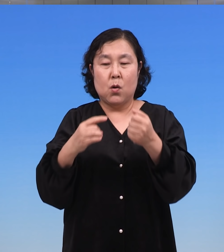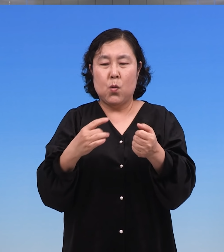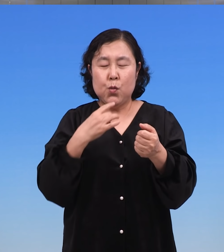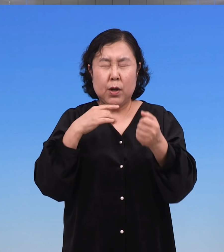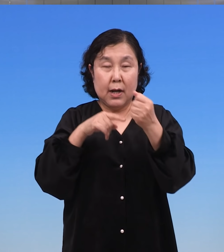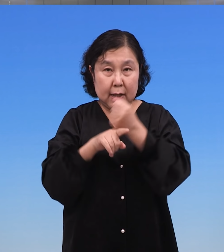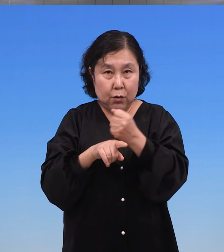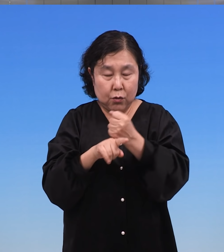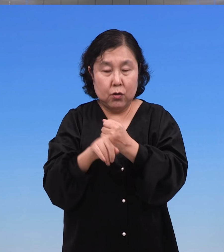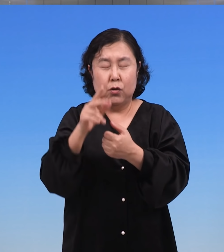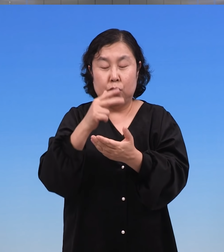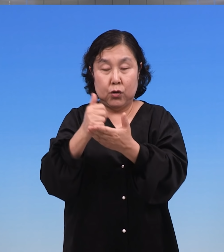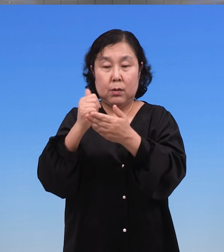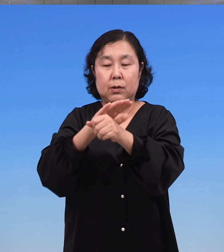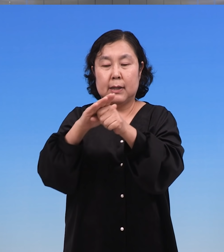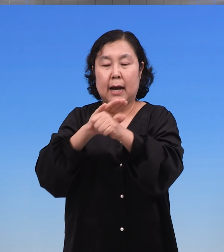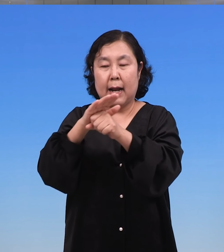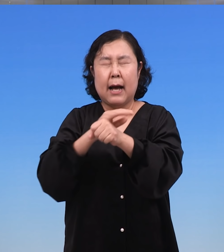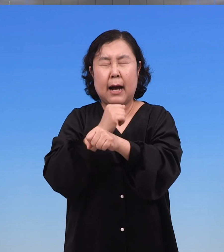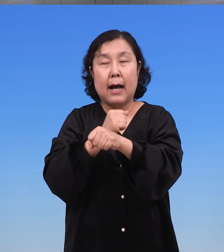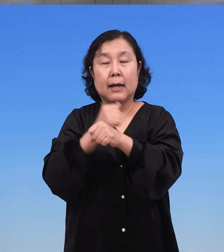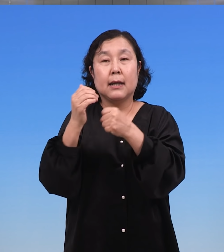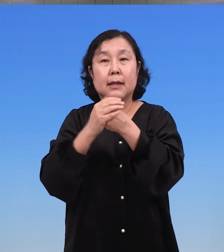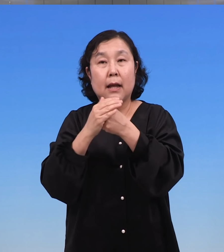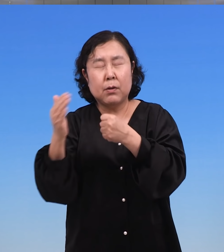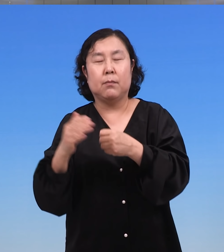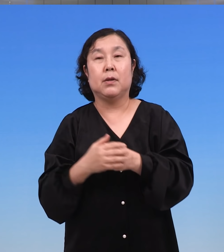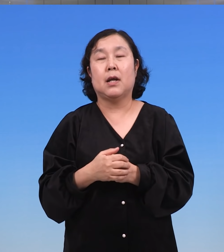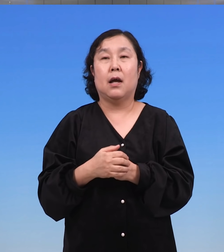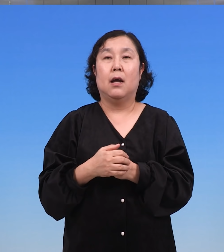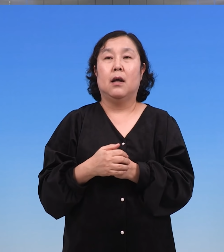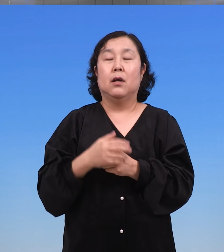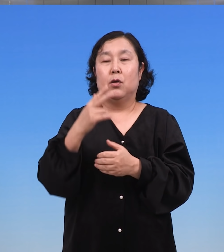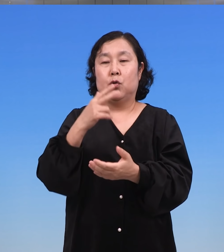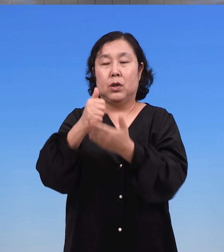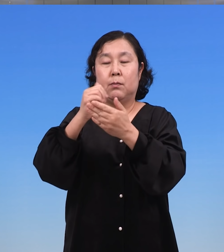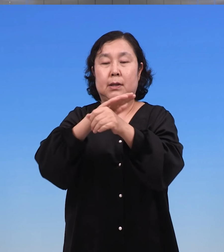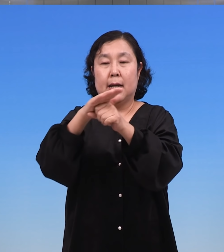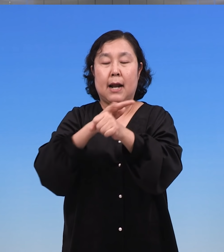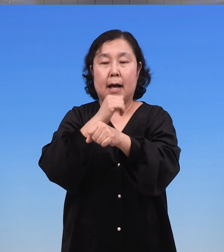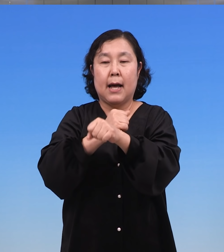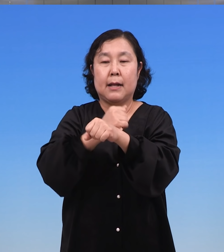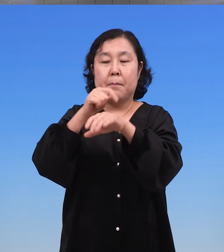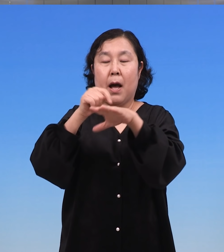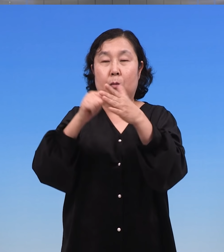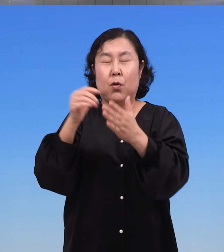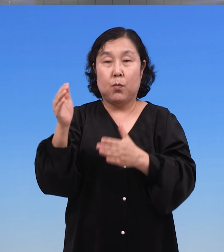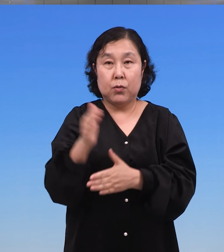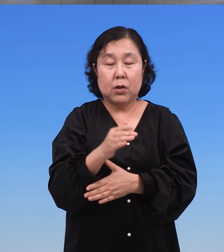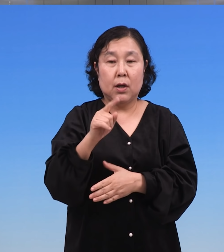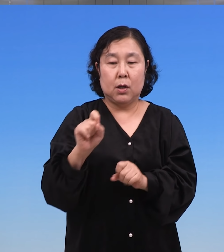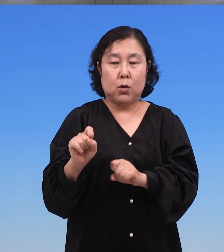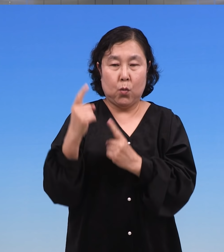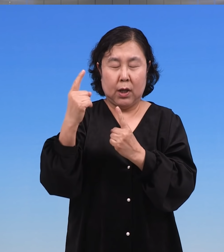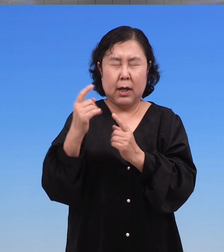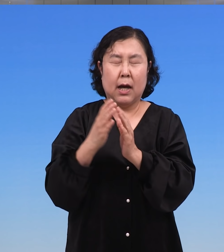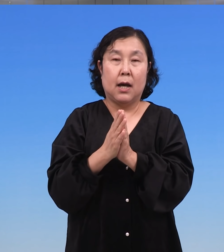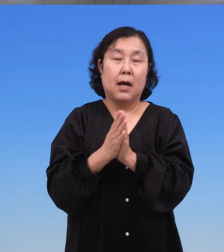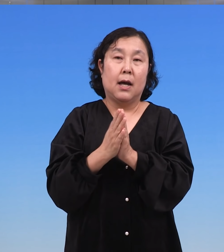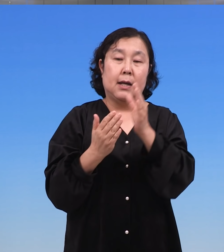그 주님을 사랑하기 때문입니다. 그 주님을 사랑하는 그 마음에서 이 동기가 부여되는